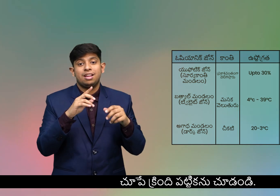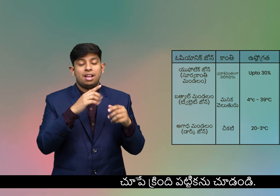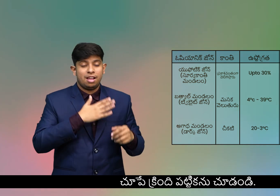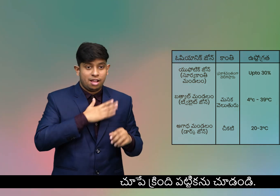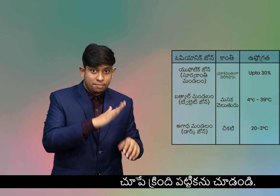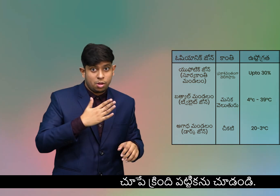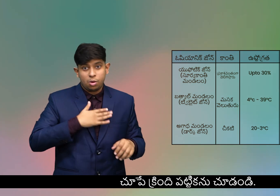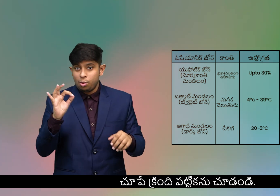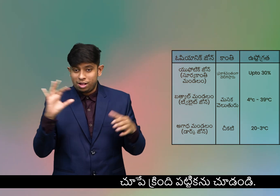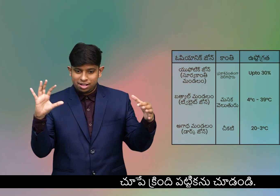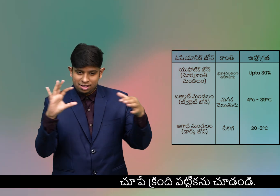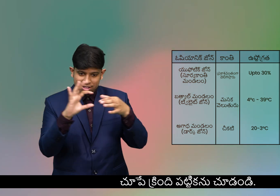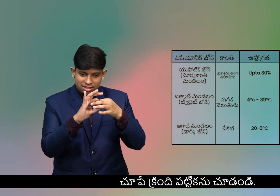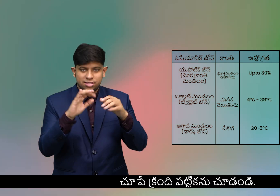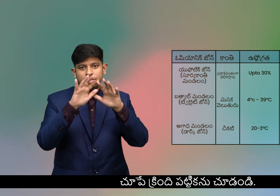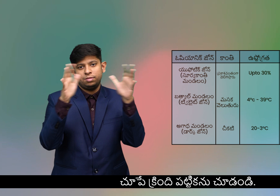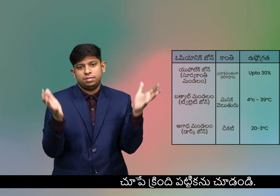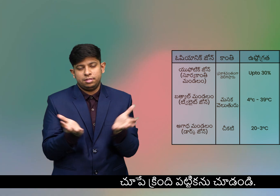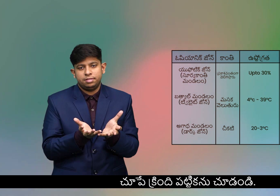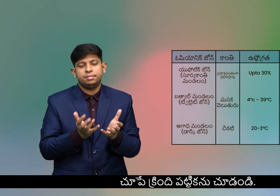చూపే క్రింది పట్టికను చూడండి.